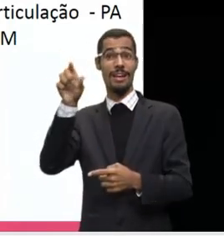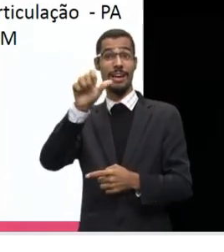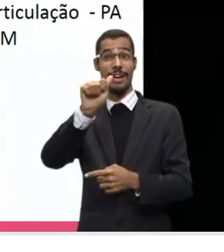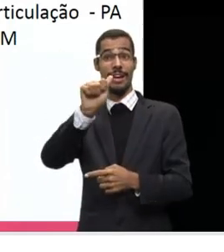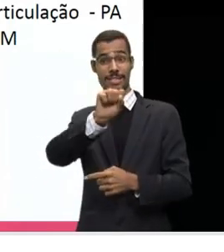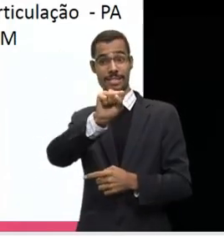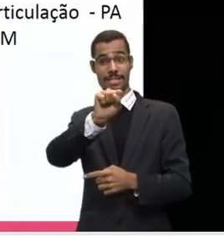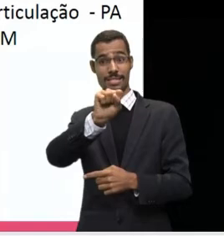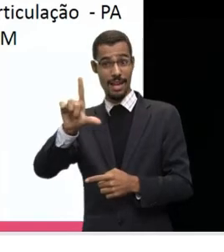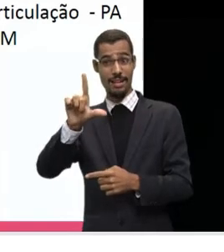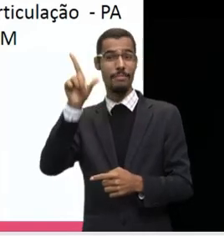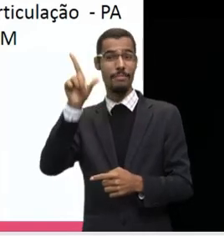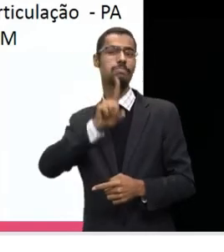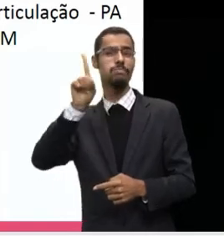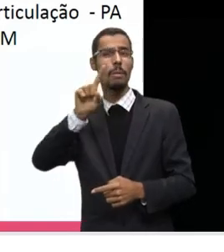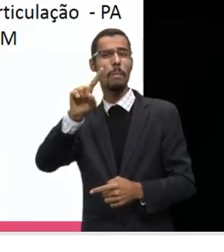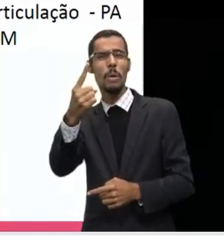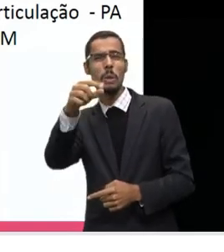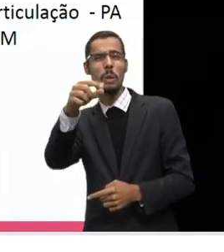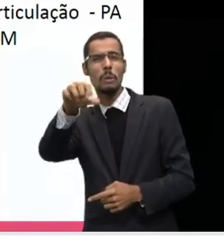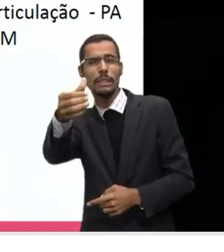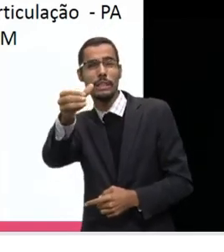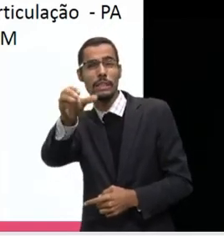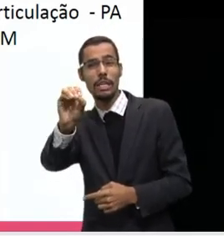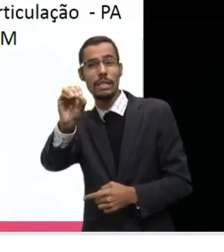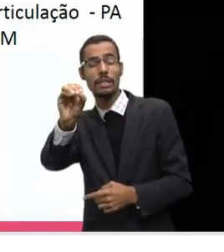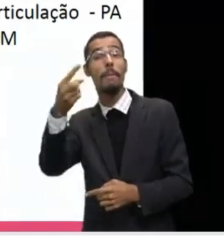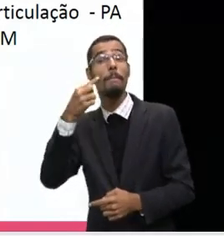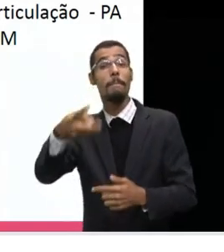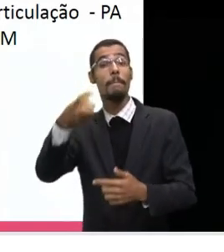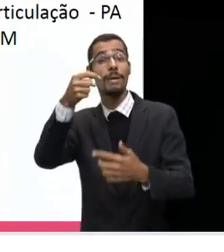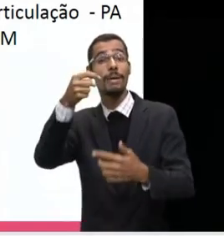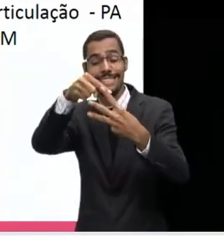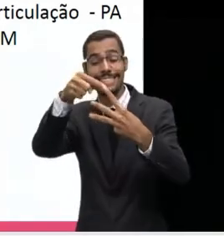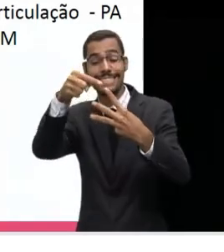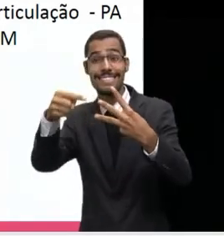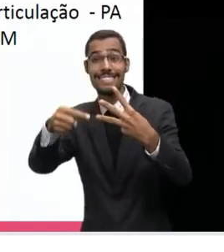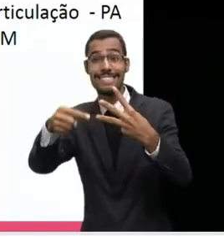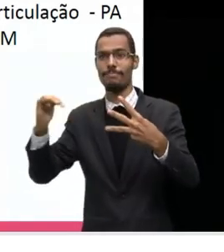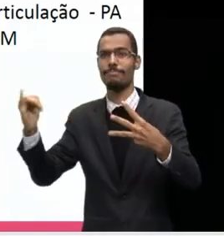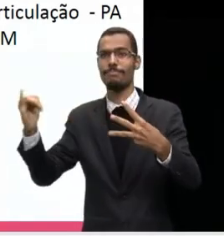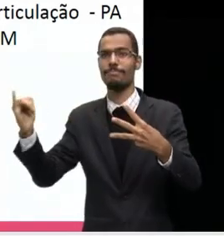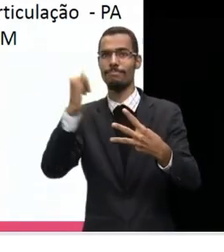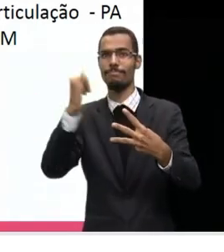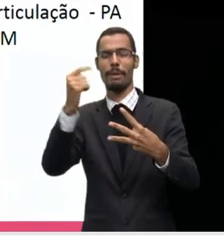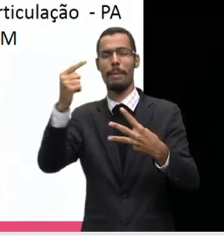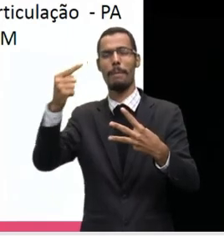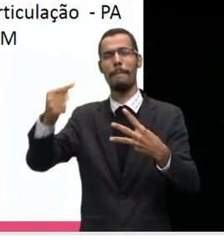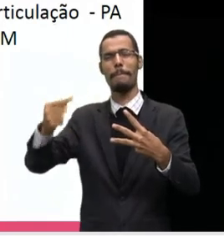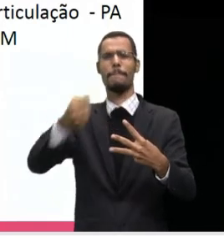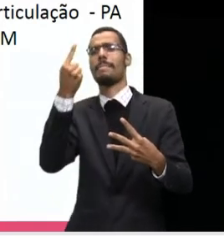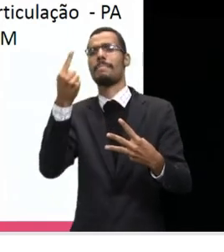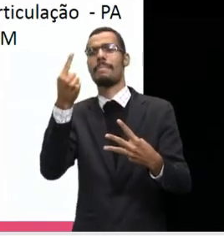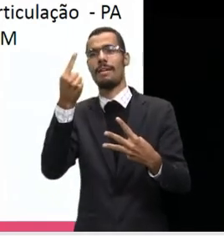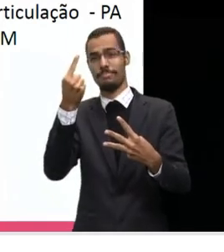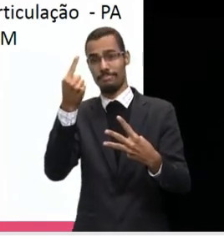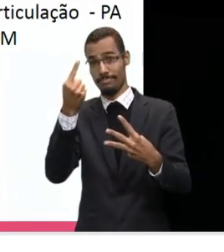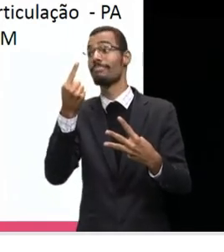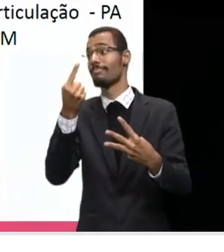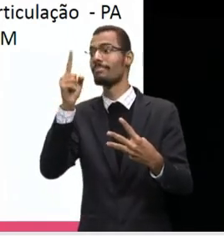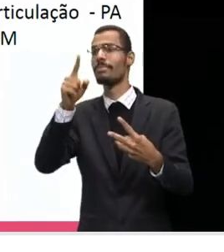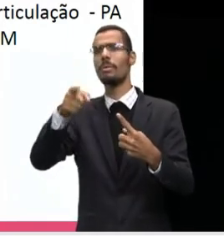linguista, e em 1960 ele identificou 3 parâmetros que é chamado de primários ou